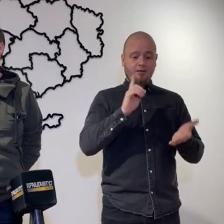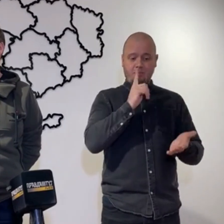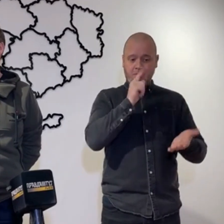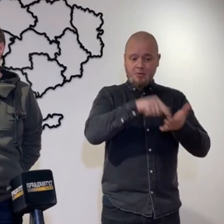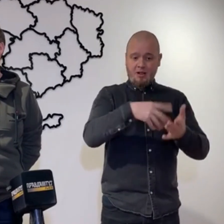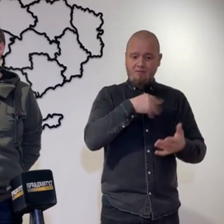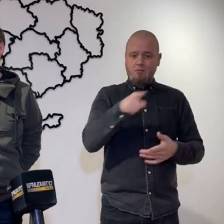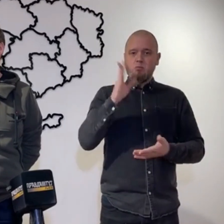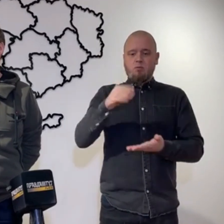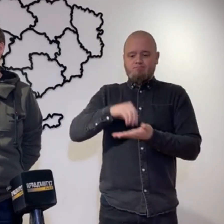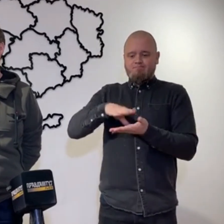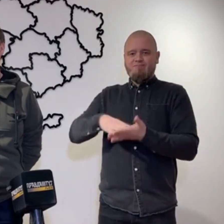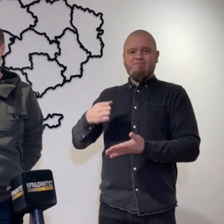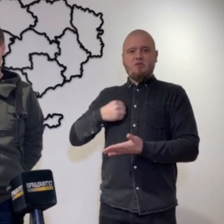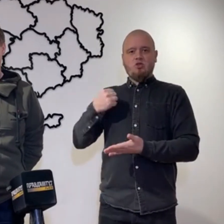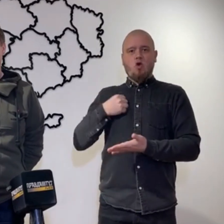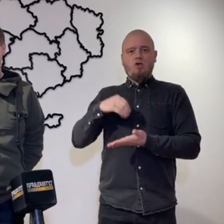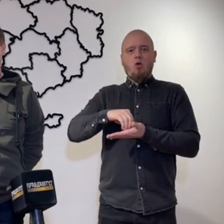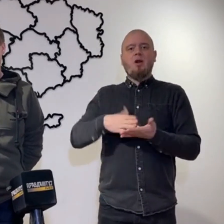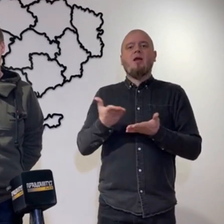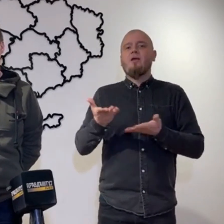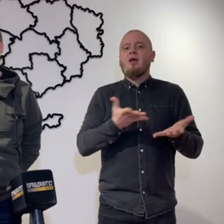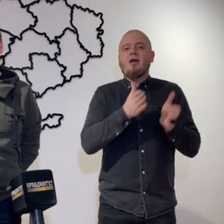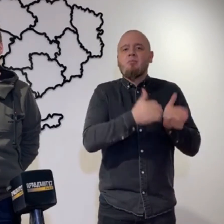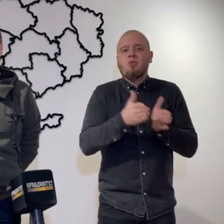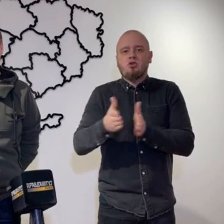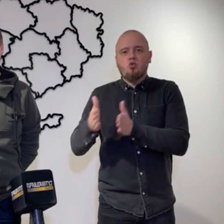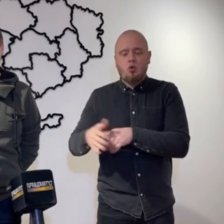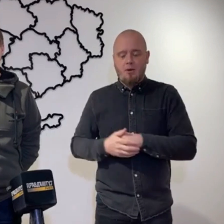облік. Розкажіть, яка процедура?